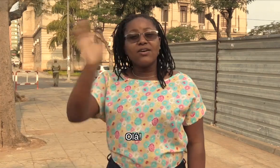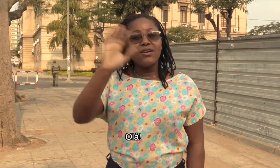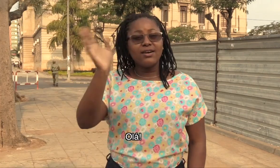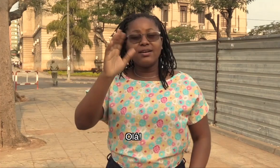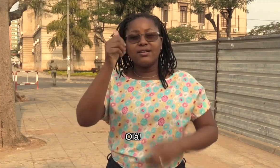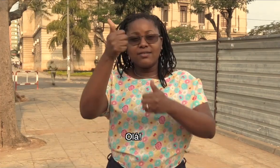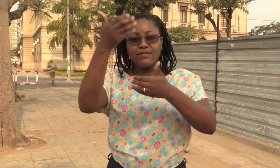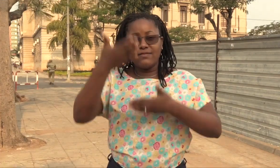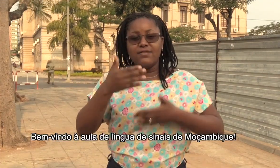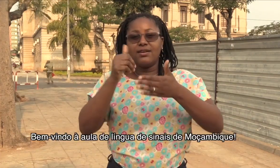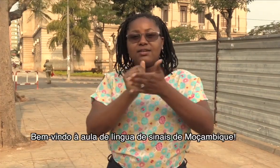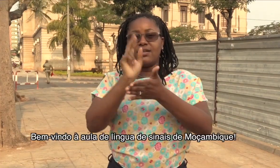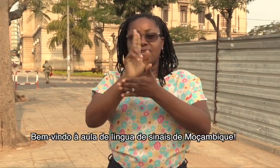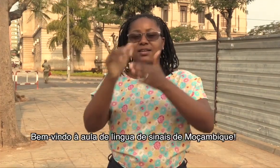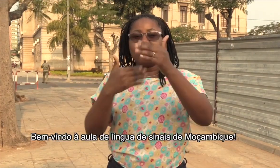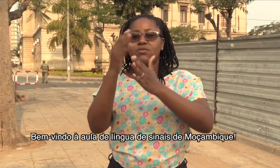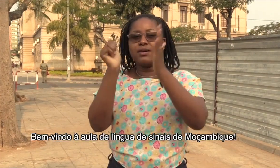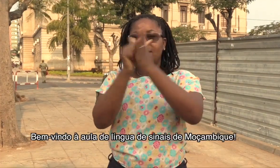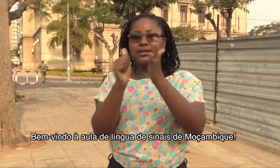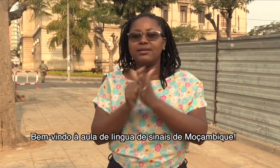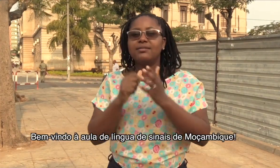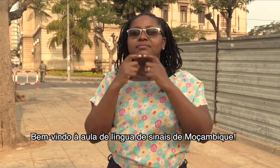Olá! Bem-vindo à aula de Língua de Sinais de Moçambique.